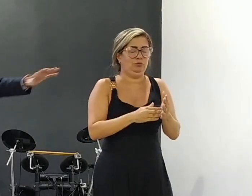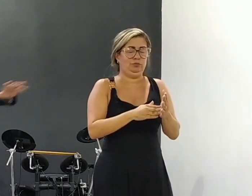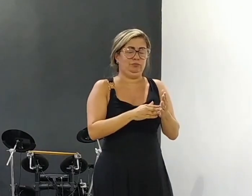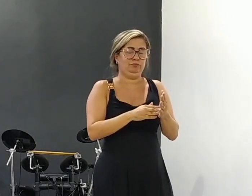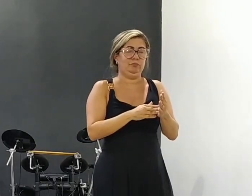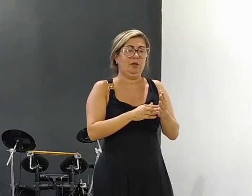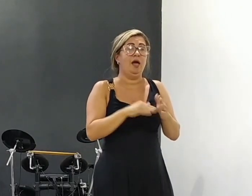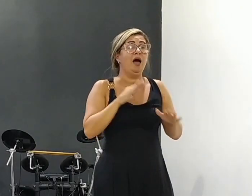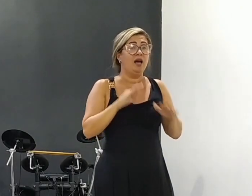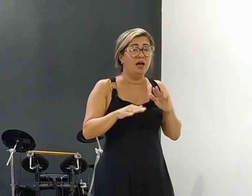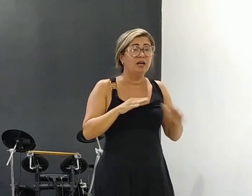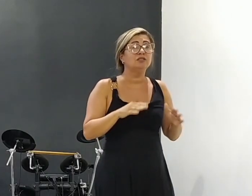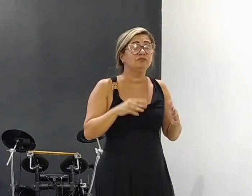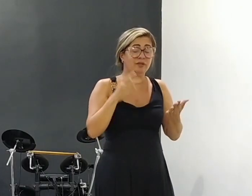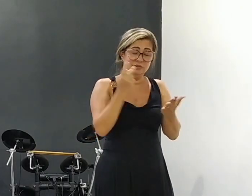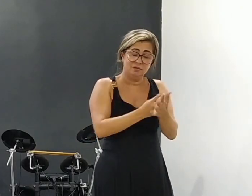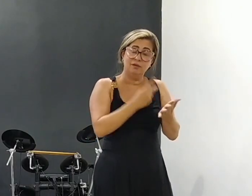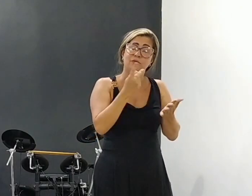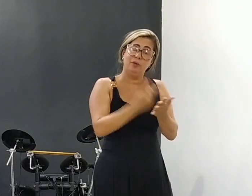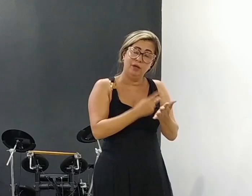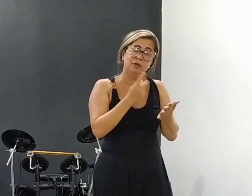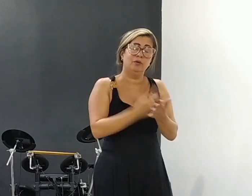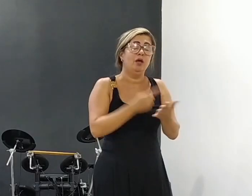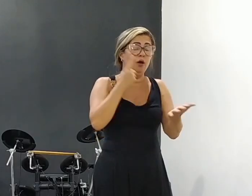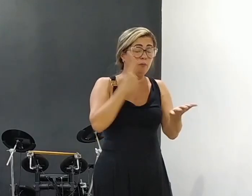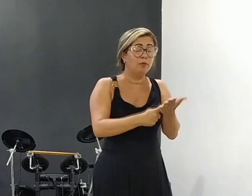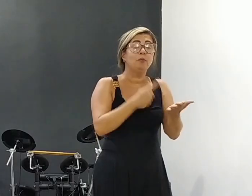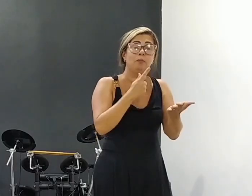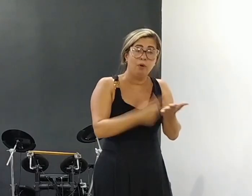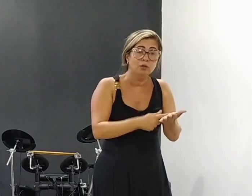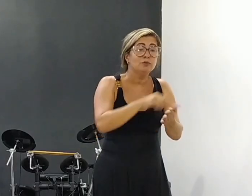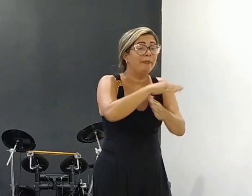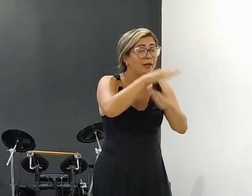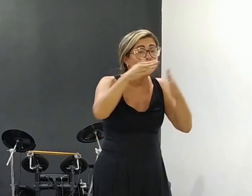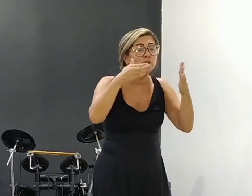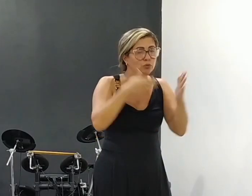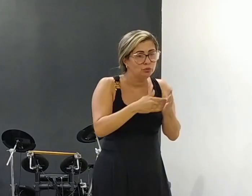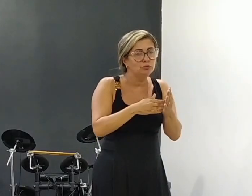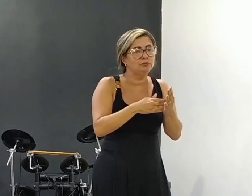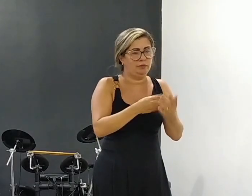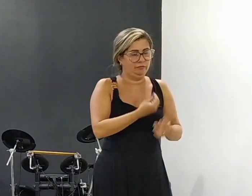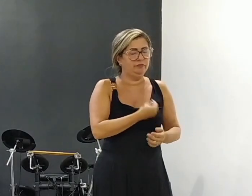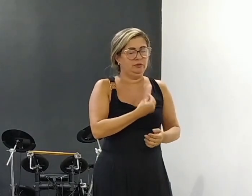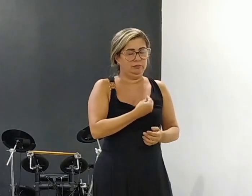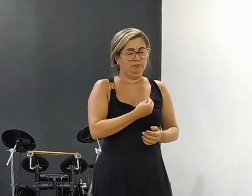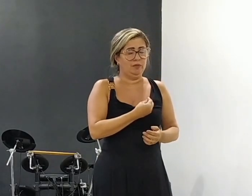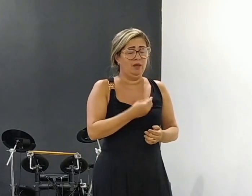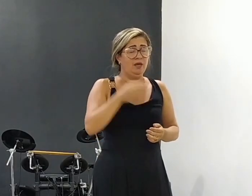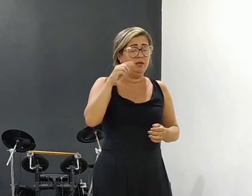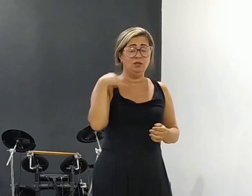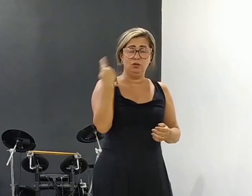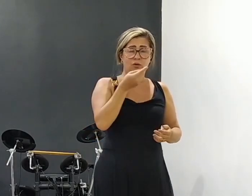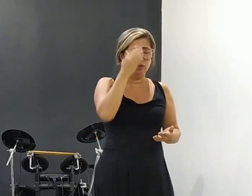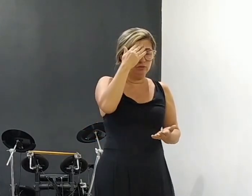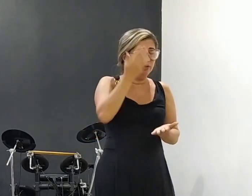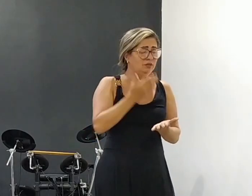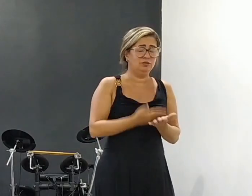num fato errado. Existe um propósito determinado para todas as coisas. E a gente não acredita, porque